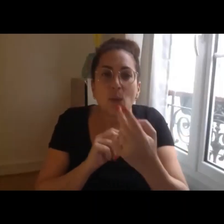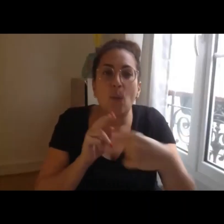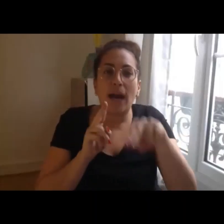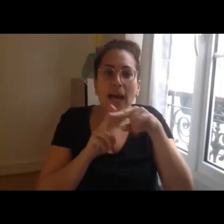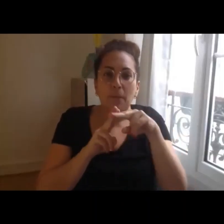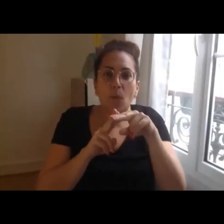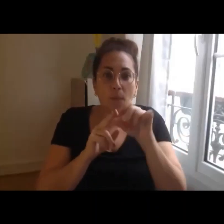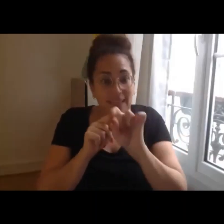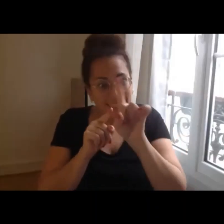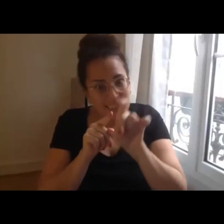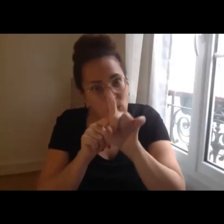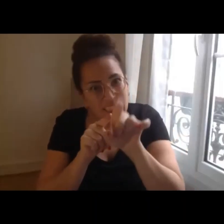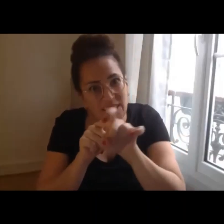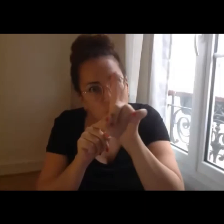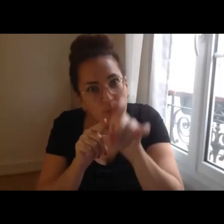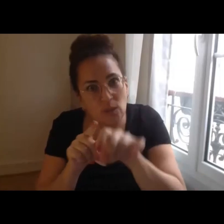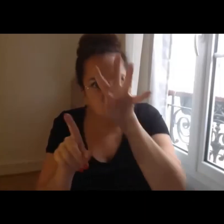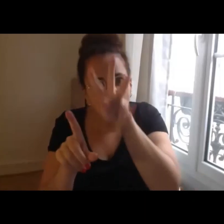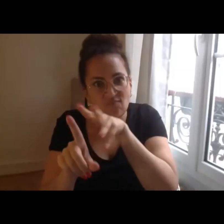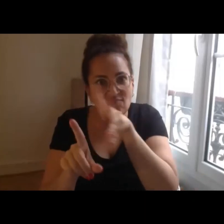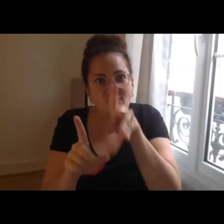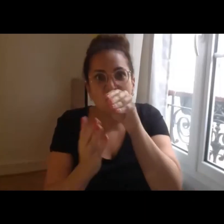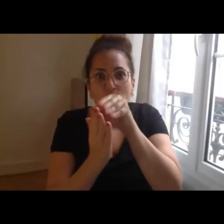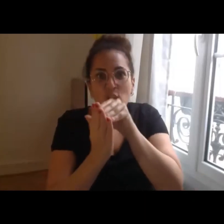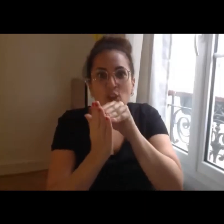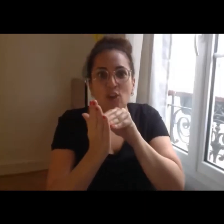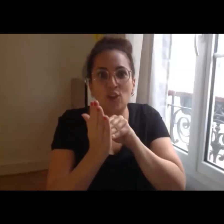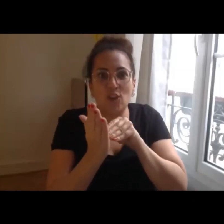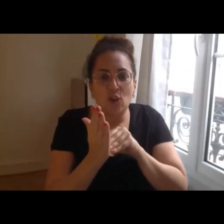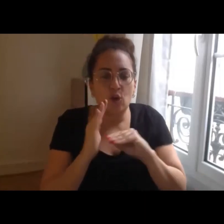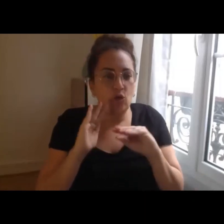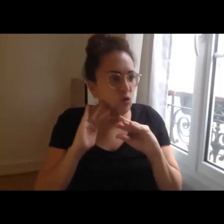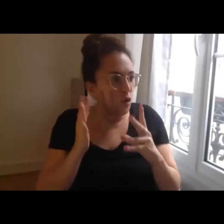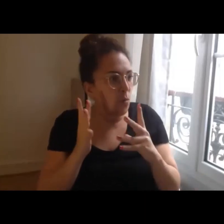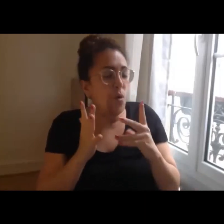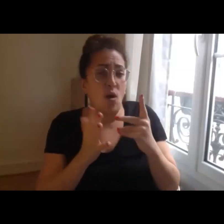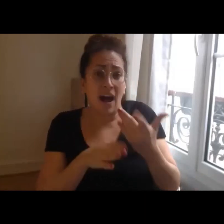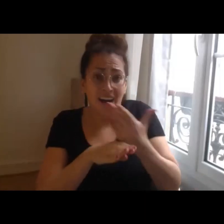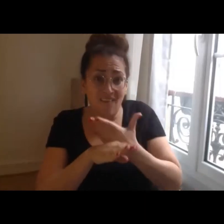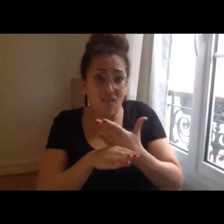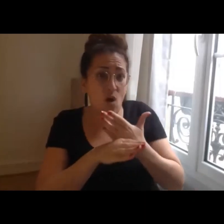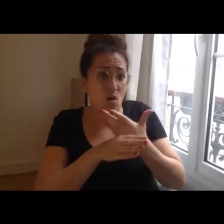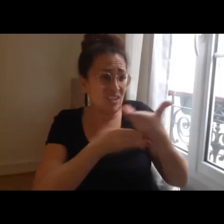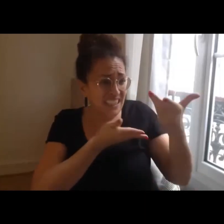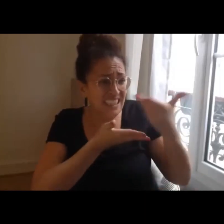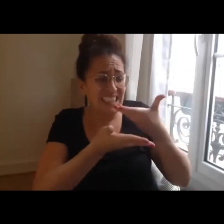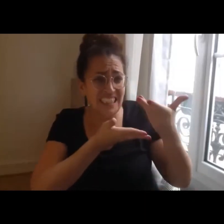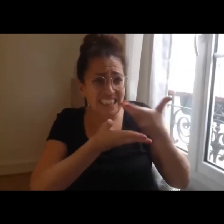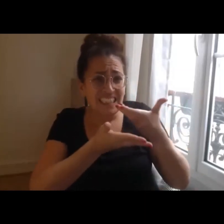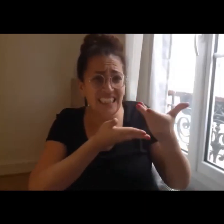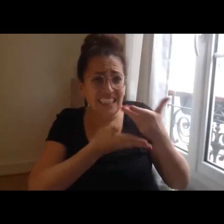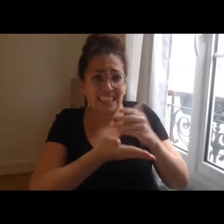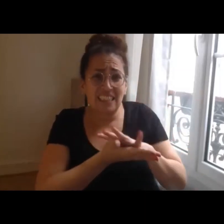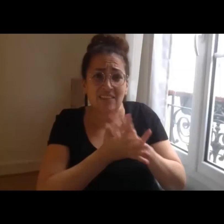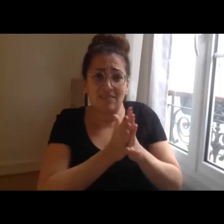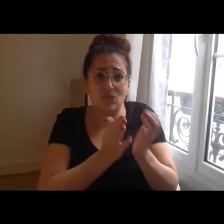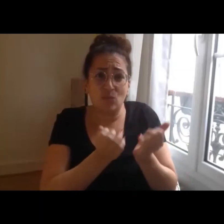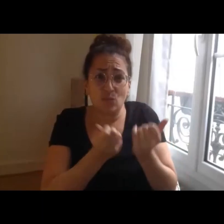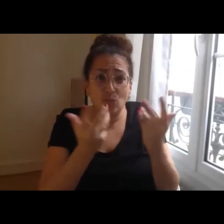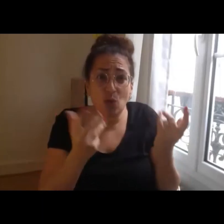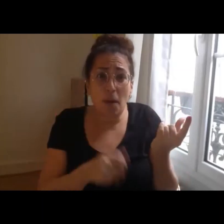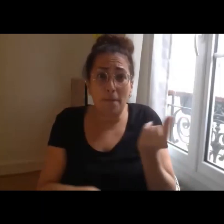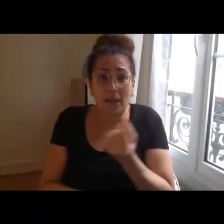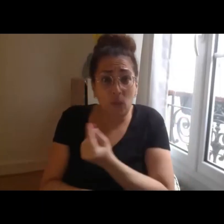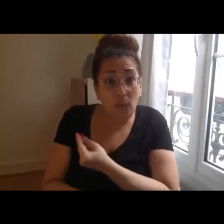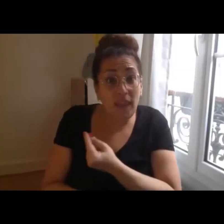toutes les étapes de la recherche sont alimentées par un échange avec les partenaires associatifs et